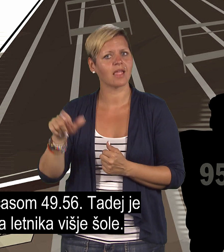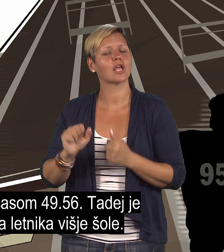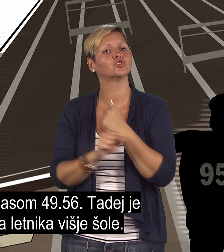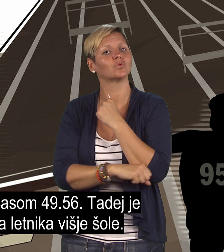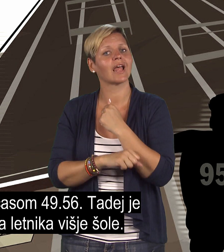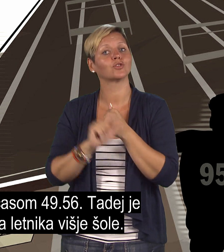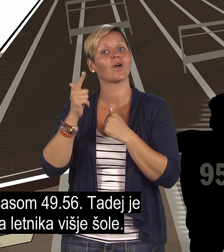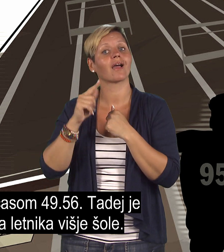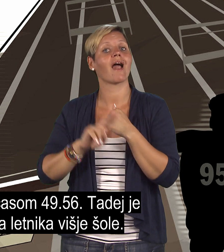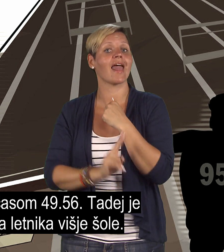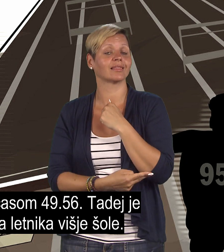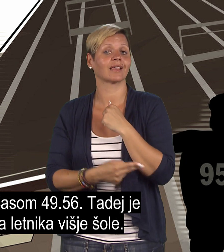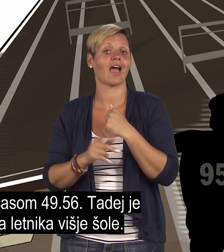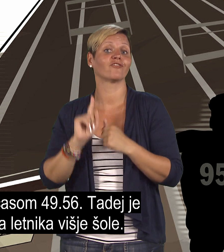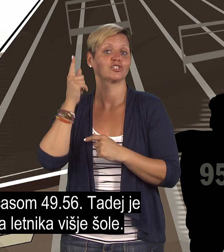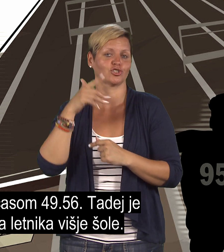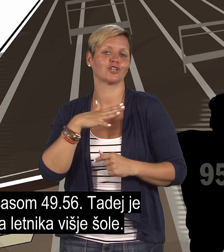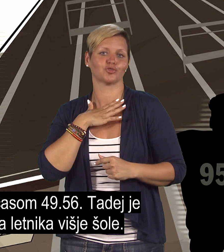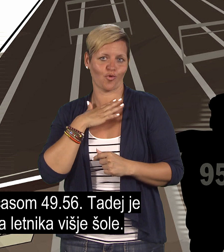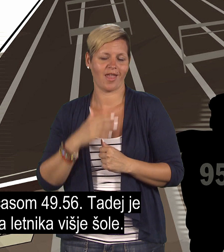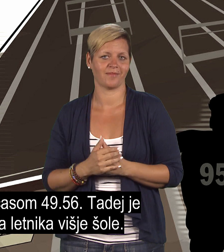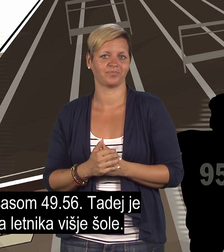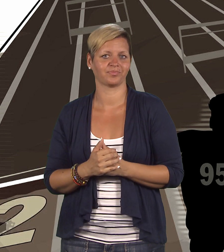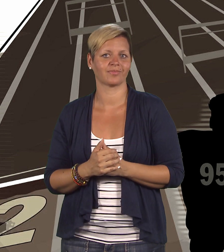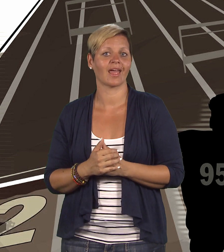Tadej je študent drugega letnika višje šole.